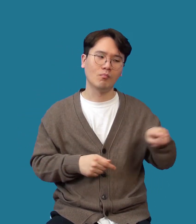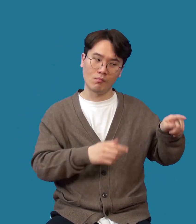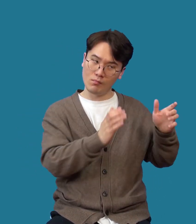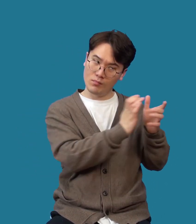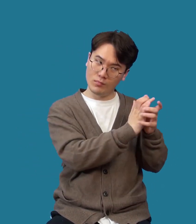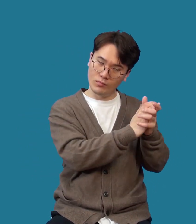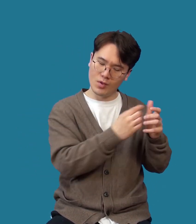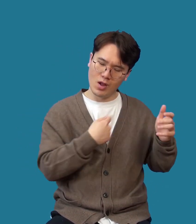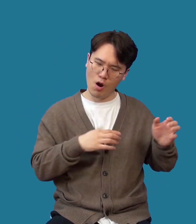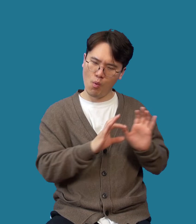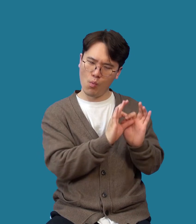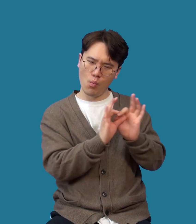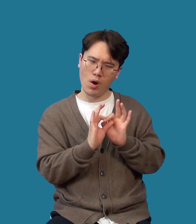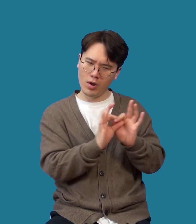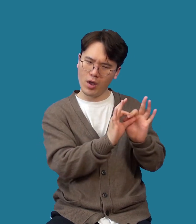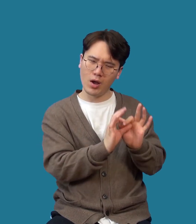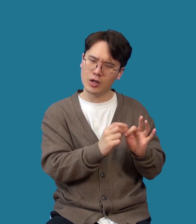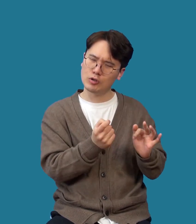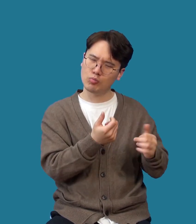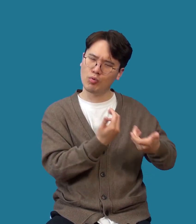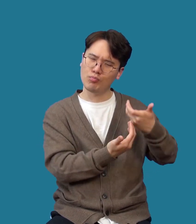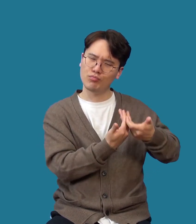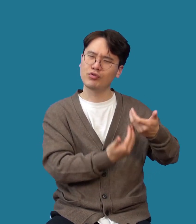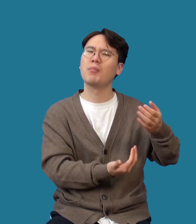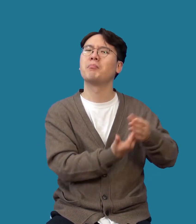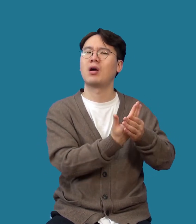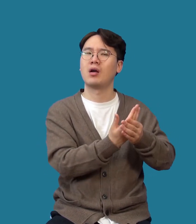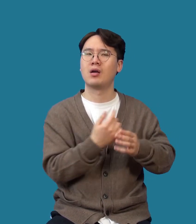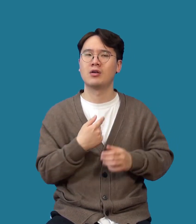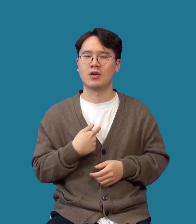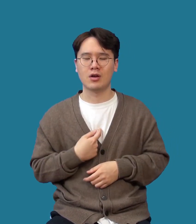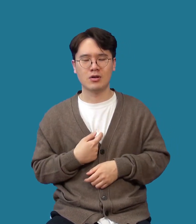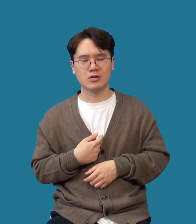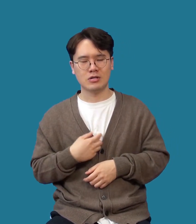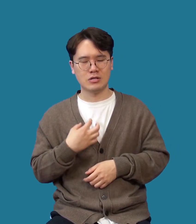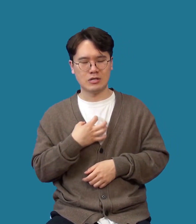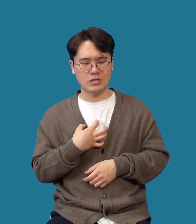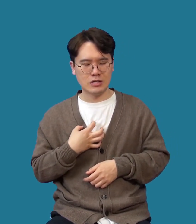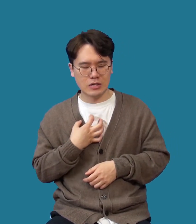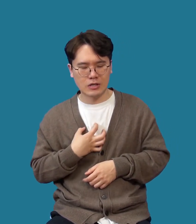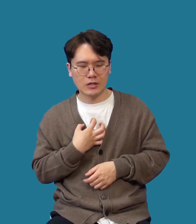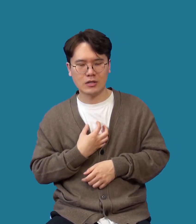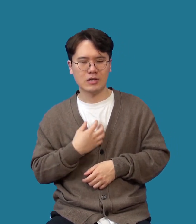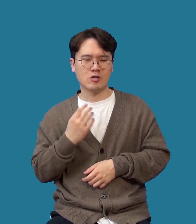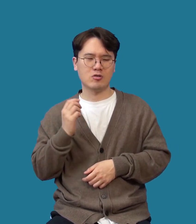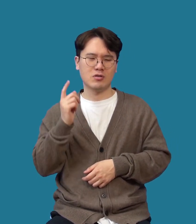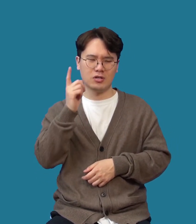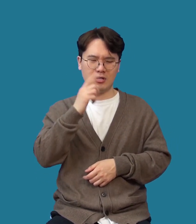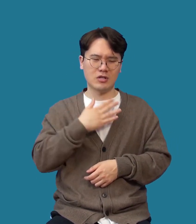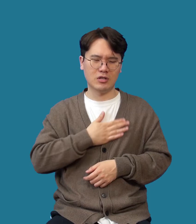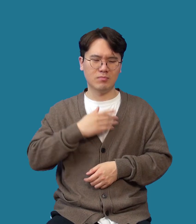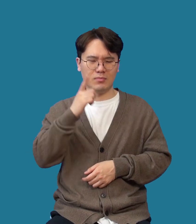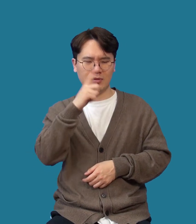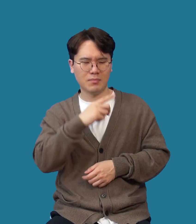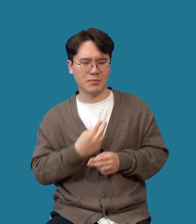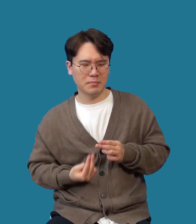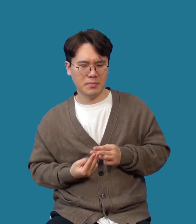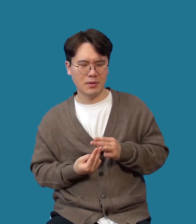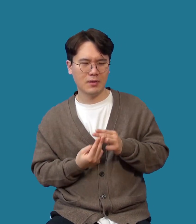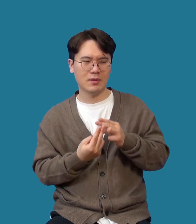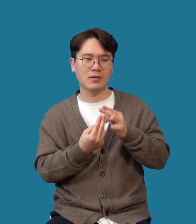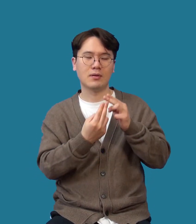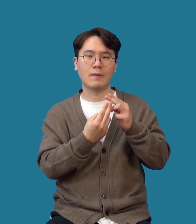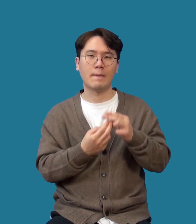관계가 틀어져 가지고 자기가 그 친구를 지금 용서하지 않고 있는 친구입니다. 마음에 응어리가 져서 그 친구를 아주